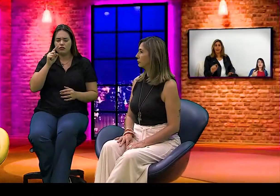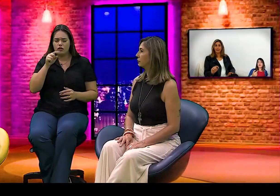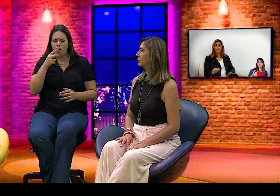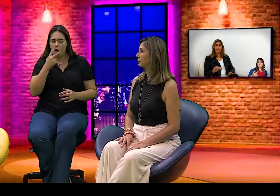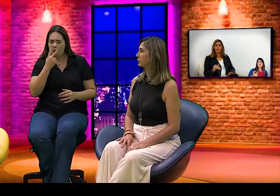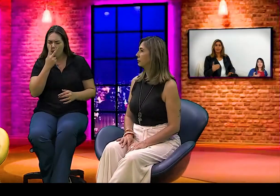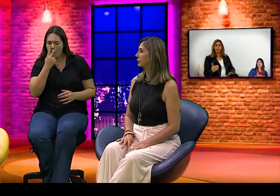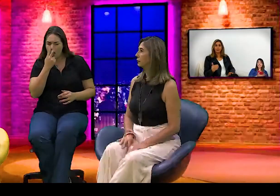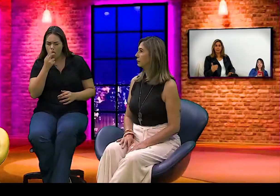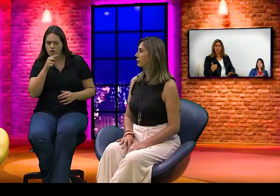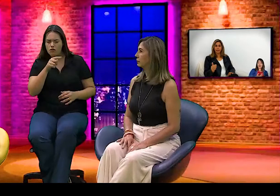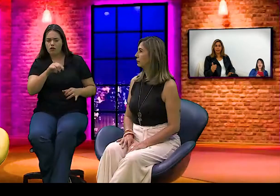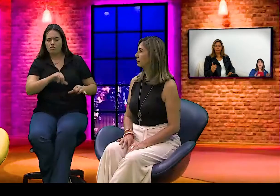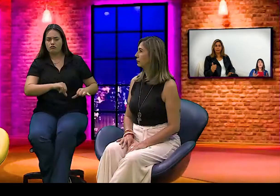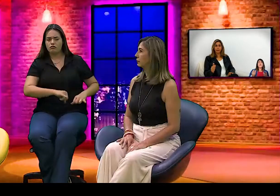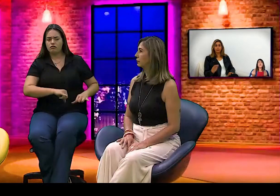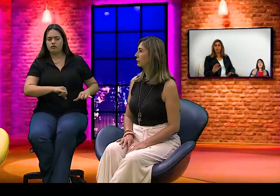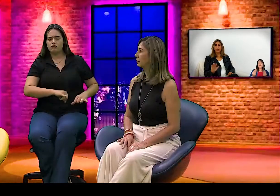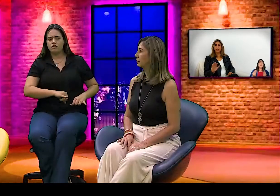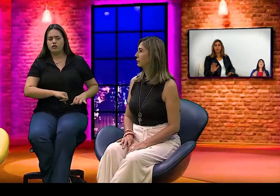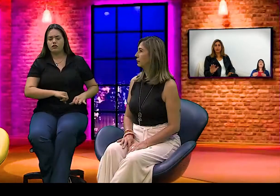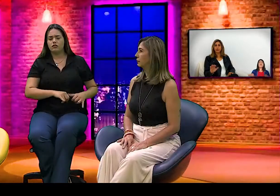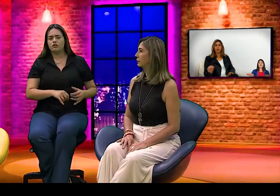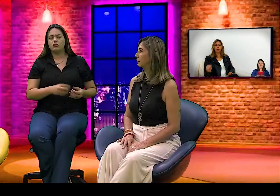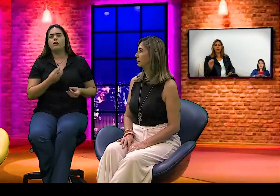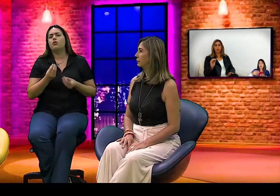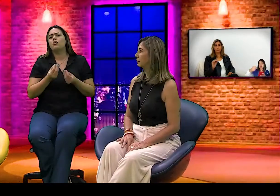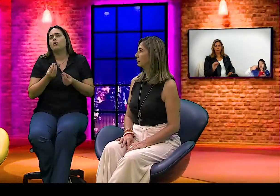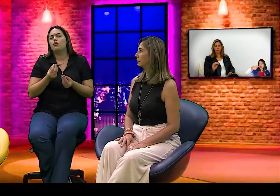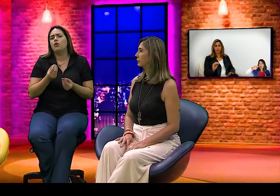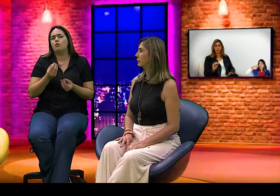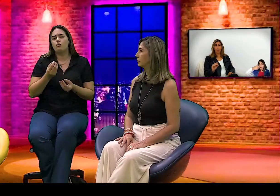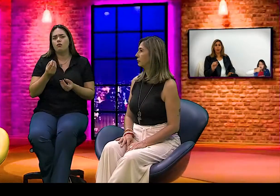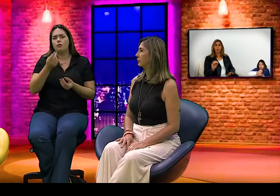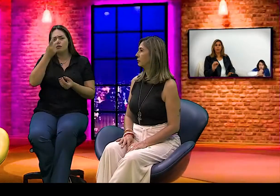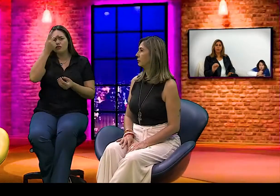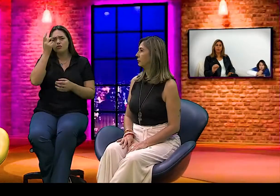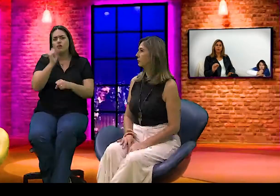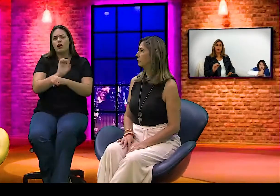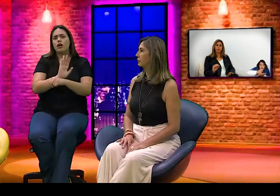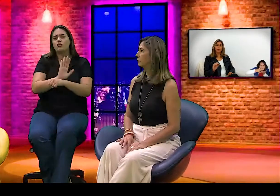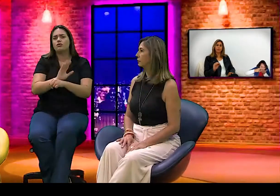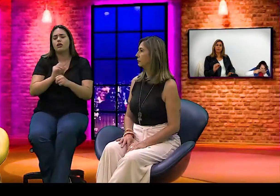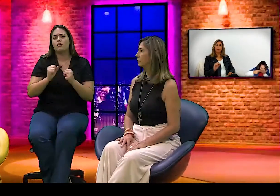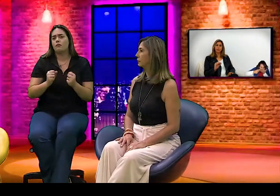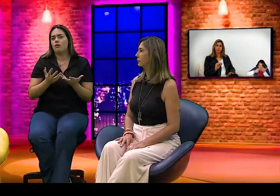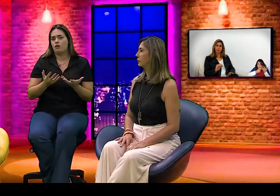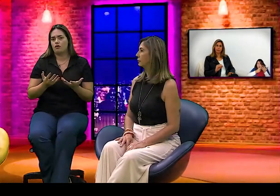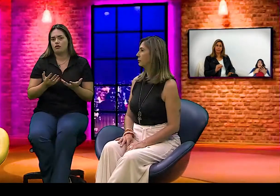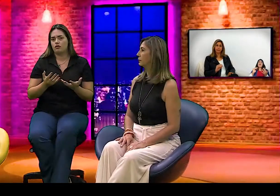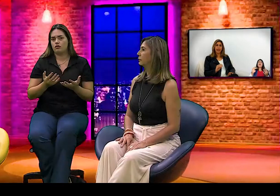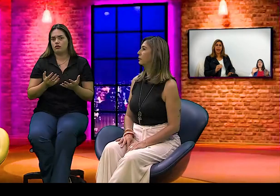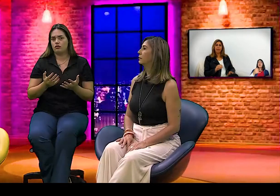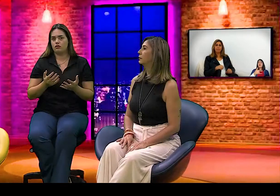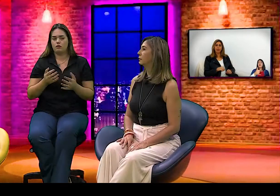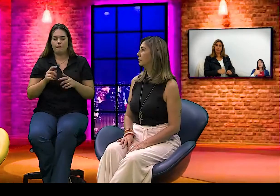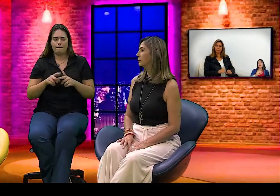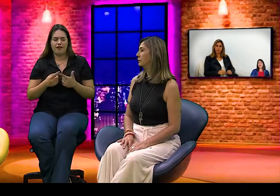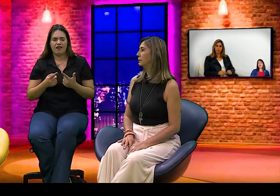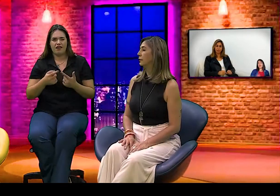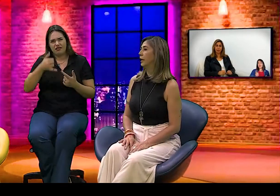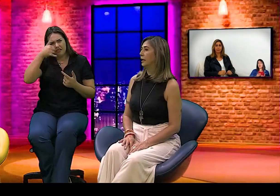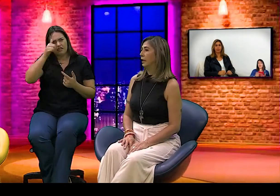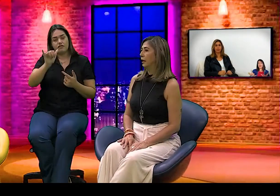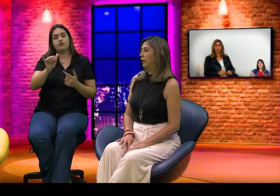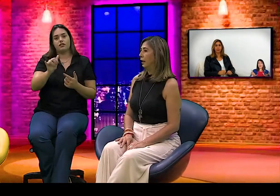tipo de violência, qual que é a atitude que a pessoa deve tomar para ajudar antes que esse problema chegue aí num extremo de